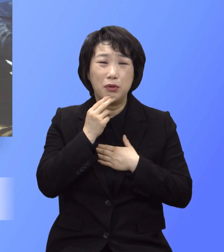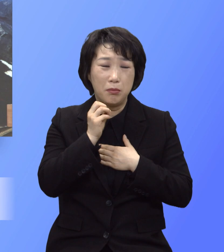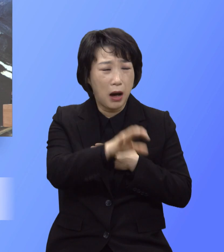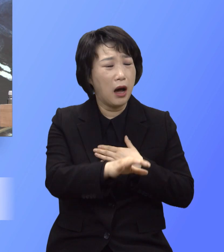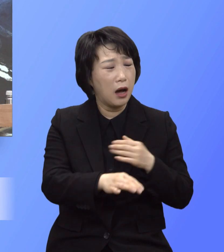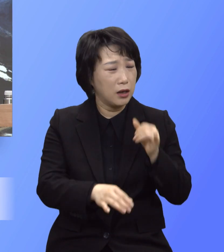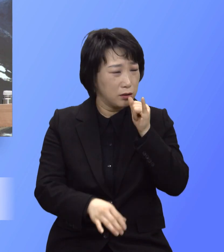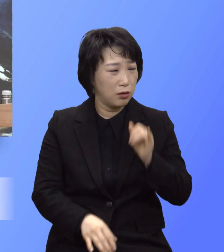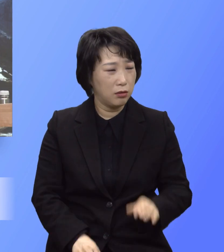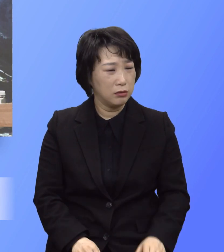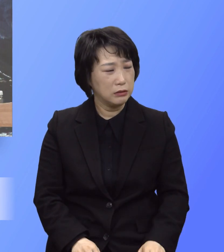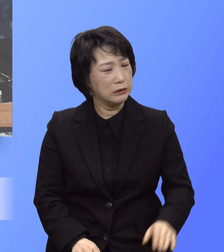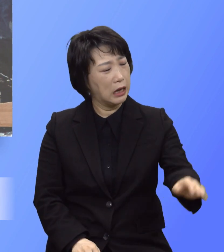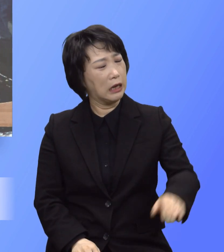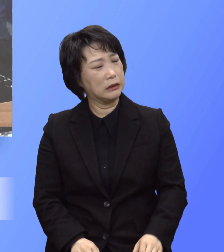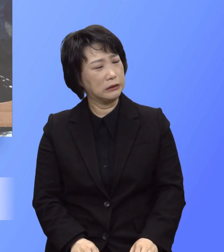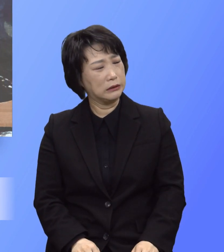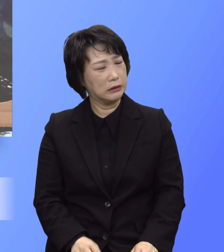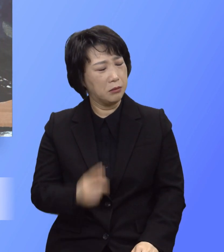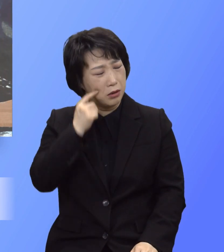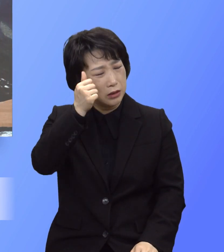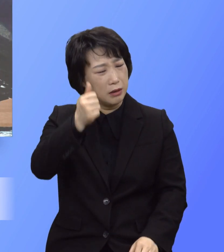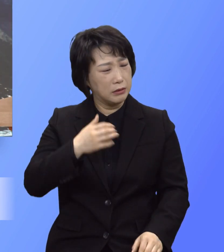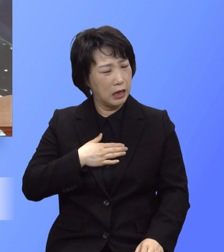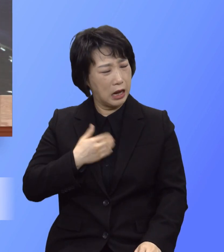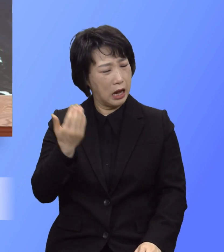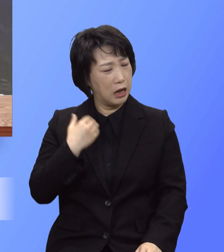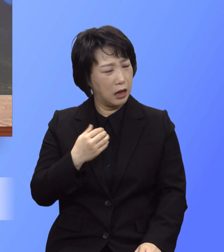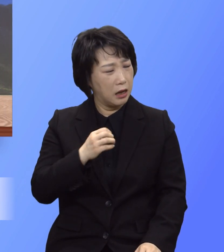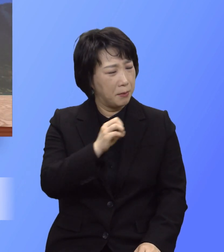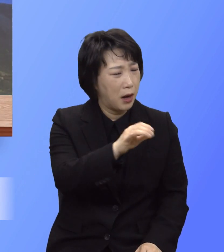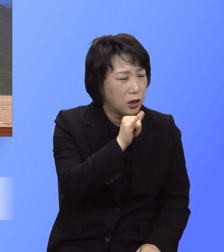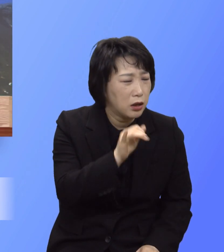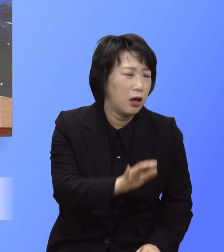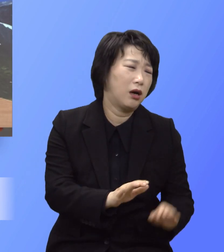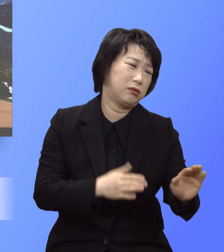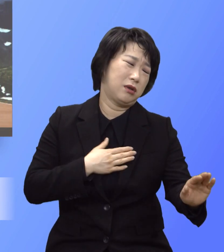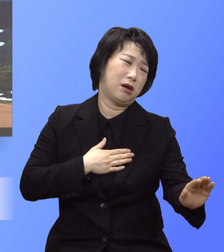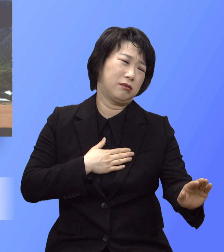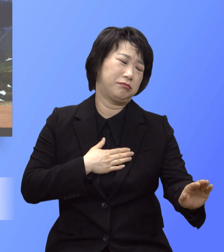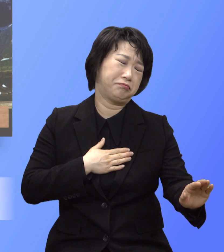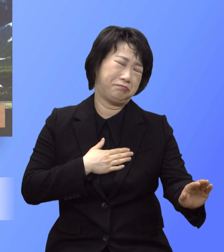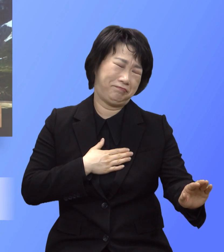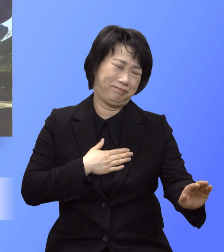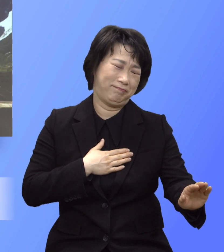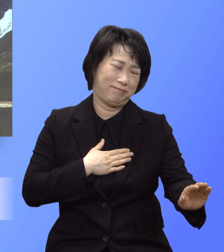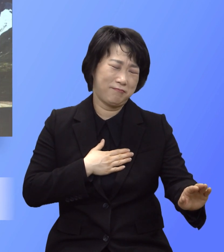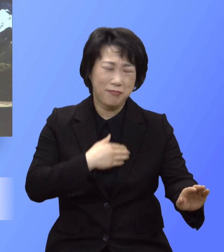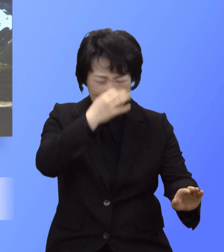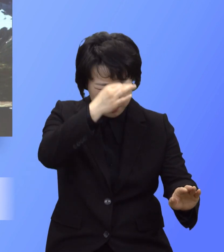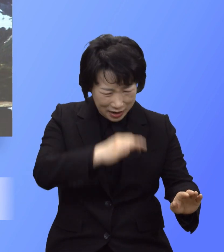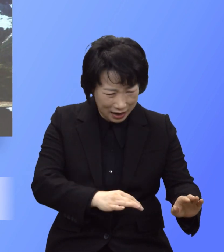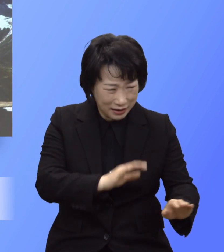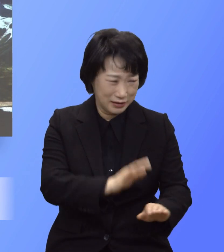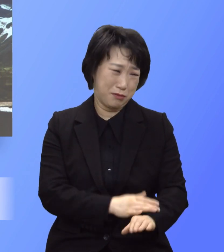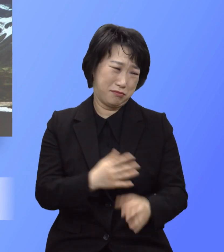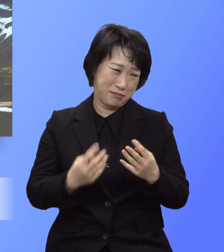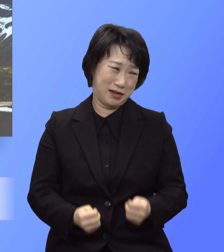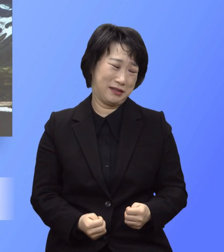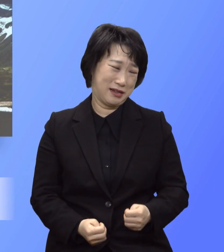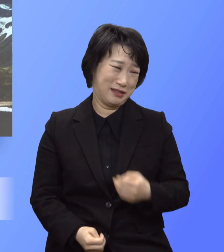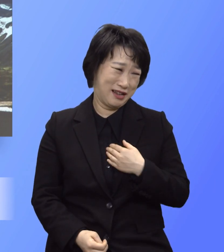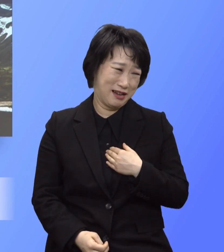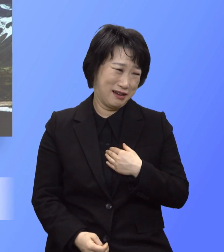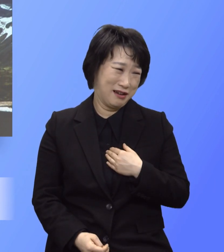야, 목사님이 아까 그랬는데 내가 참 잘못한 것 같다.